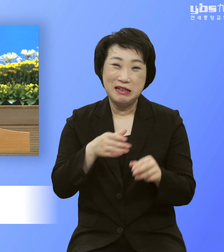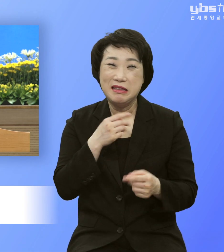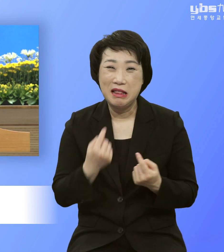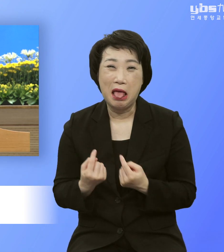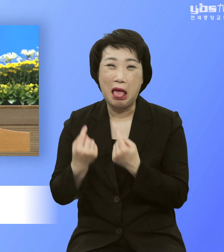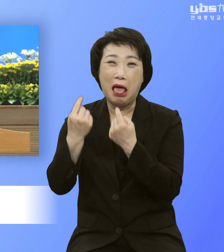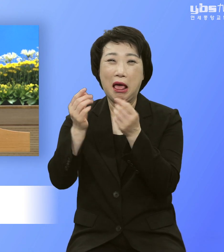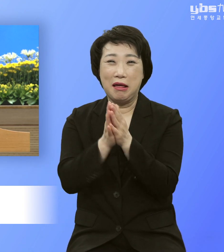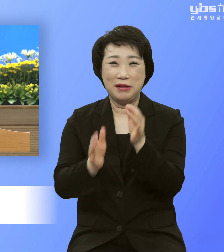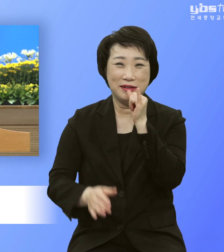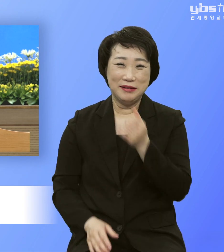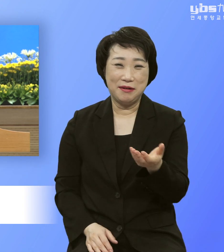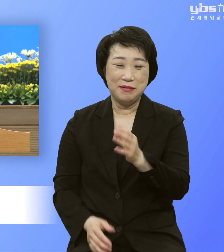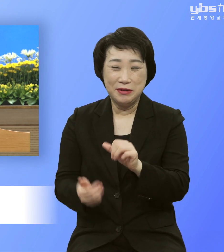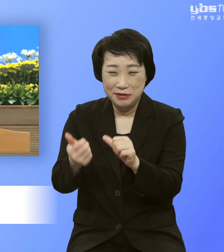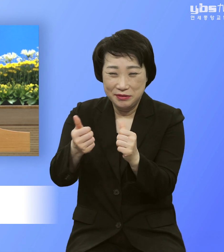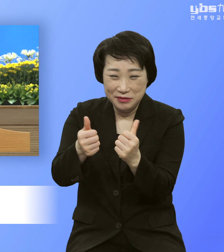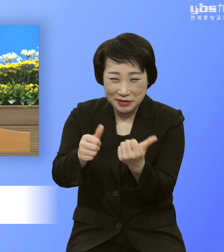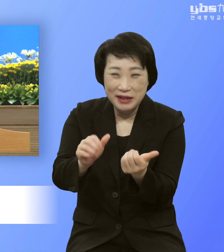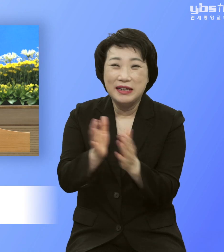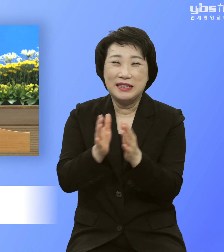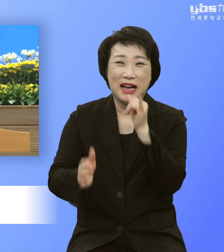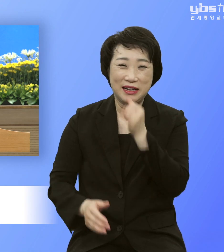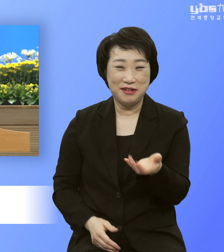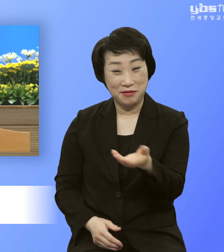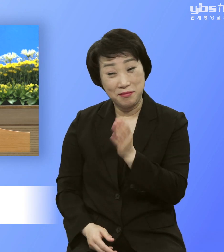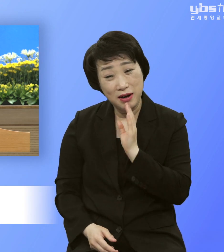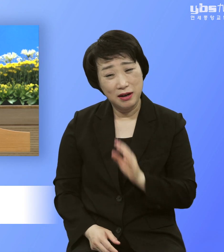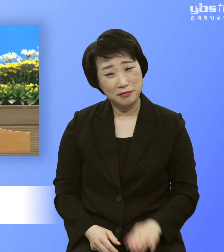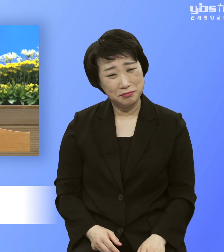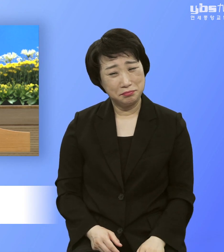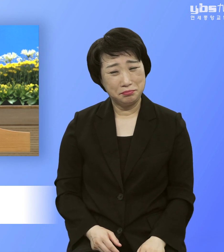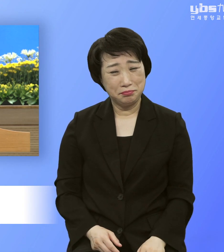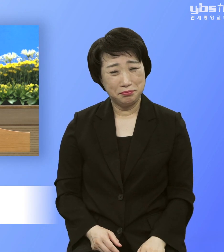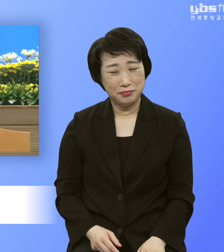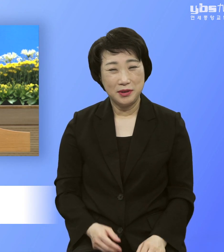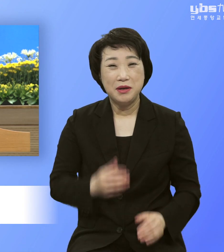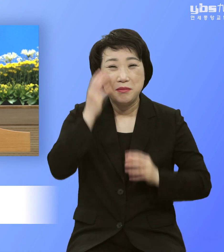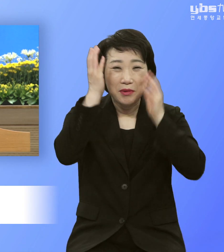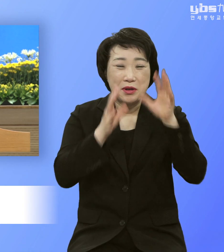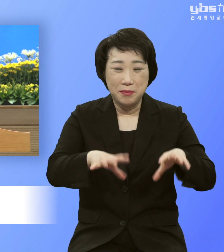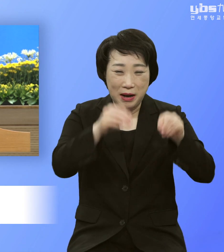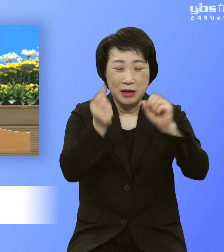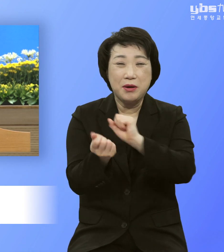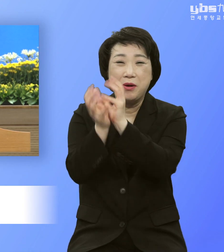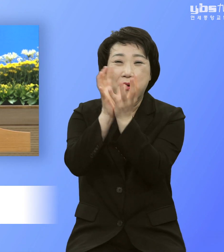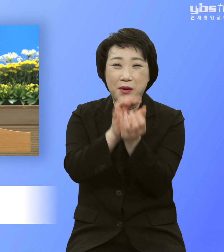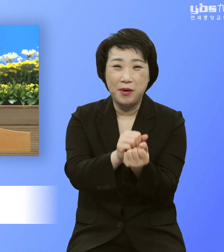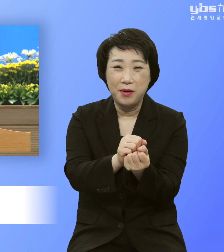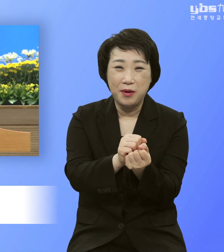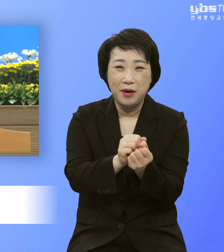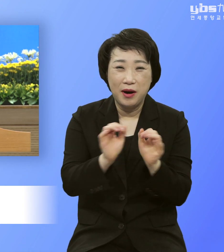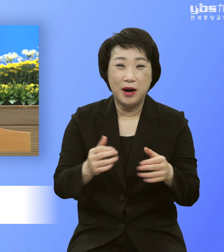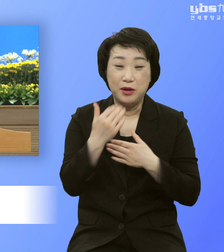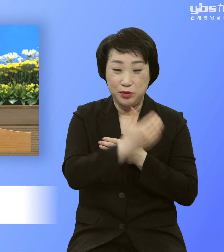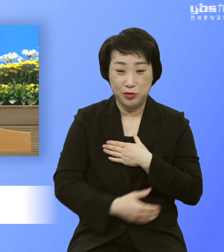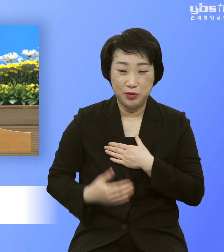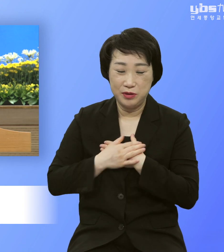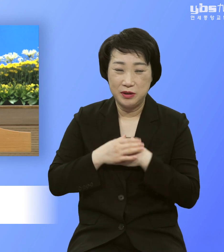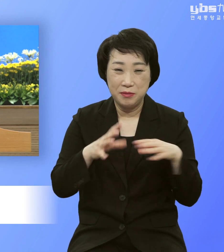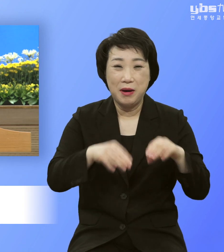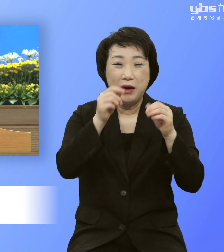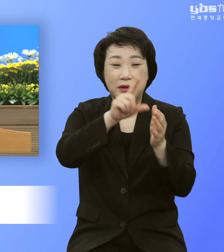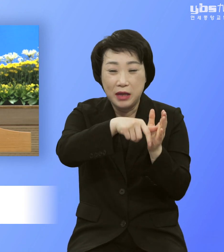늙어가기 시작한다. 이제 죽어가기 시작한다는 겁니다. 풀은 마르고 꽃은 떨어지되 육신은